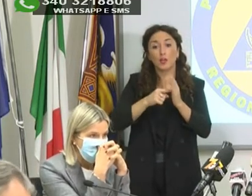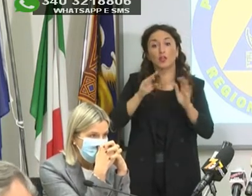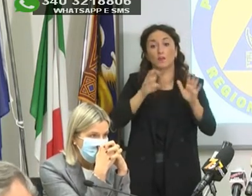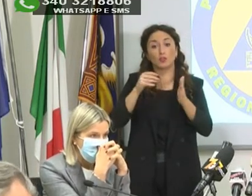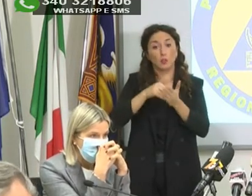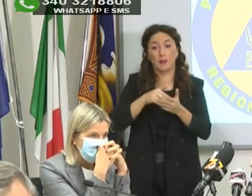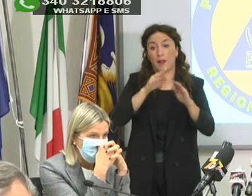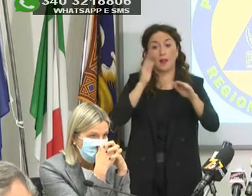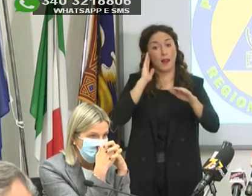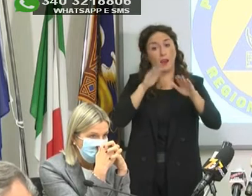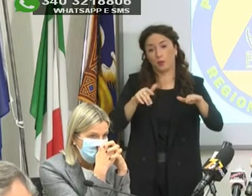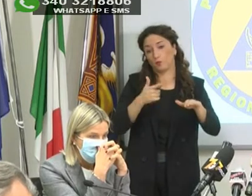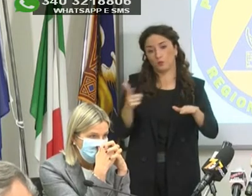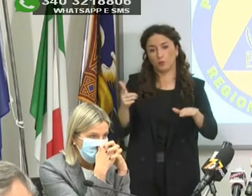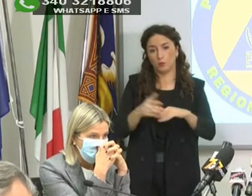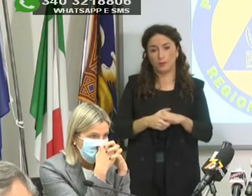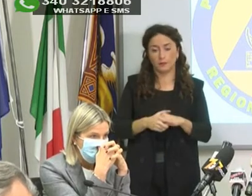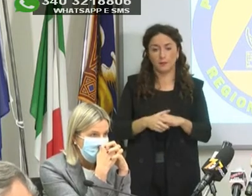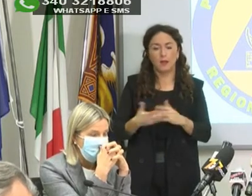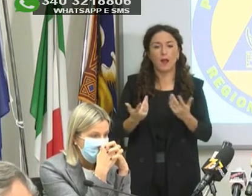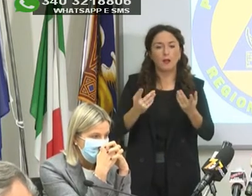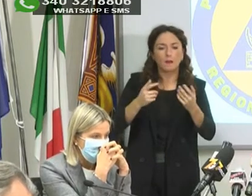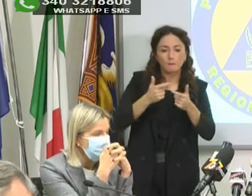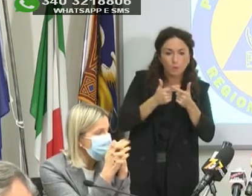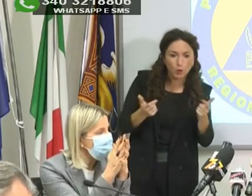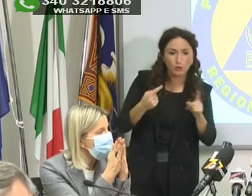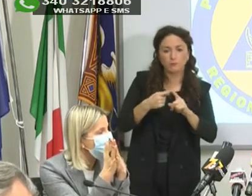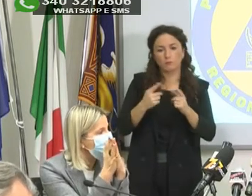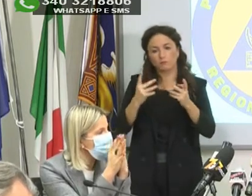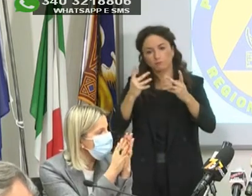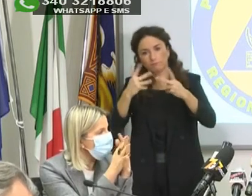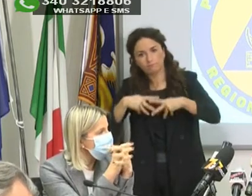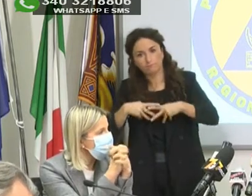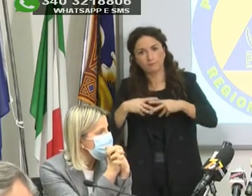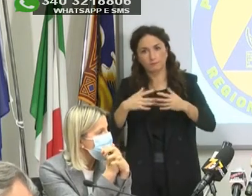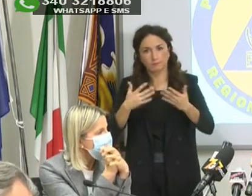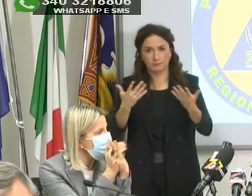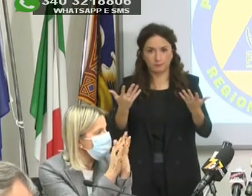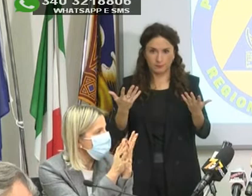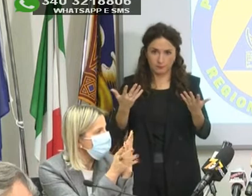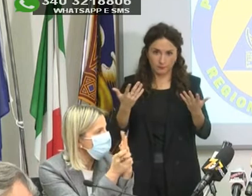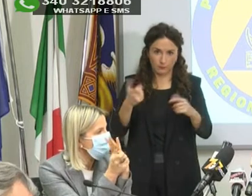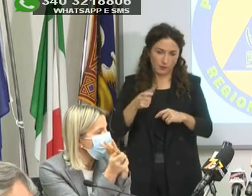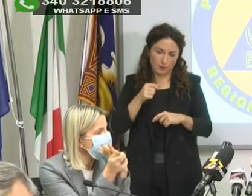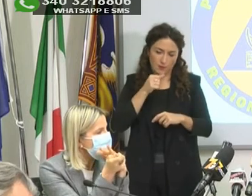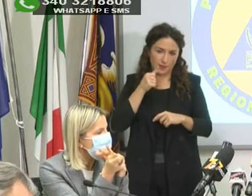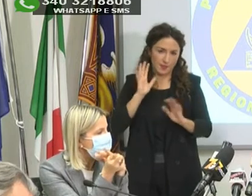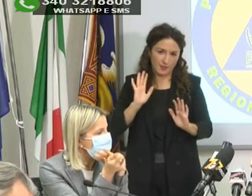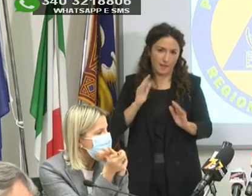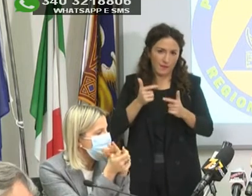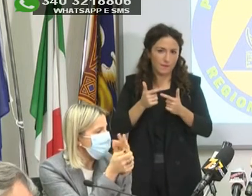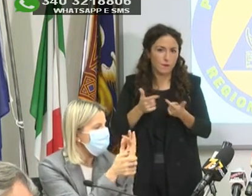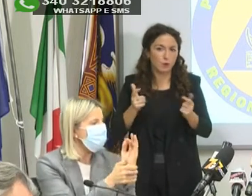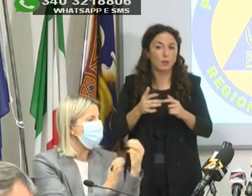letti. Insomma, con un po' di fortuna e tanta organizzazione, perché poi se si va oltre il muro del suono, cioè, capite che se